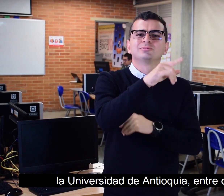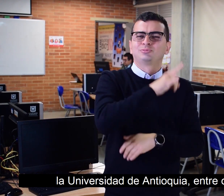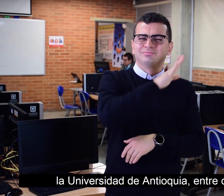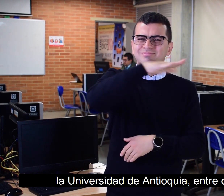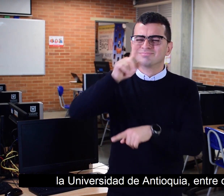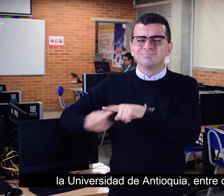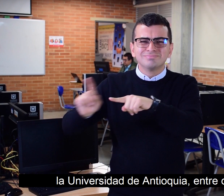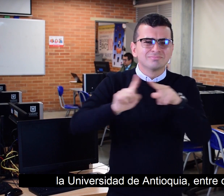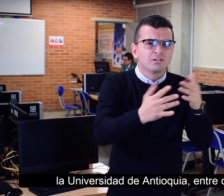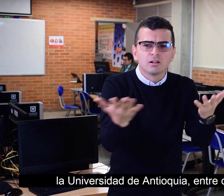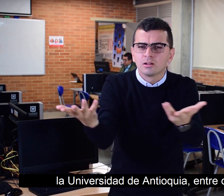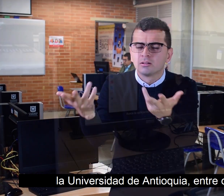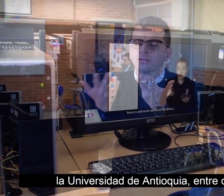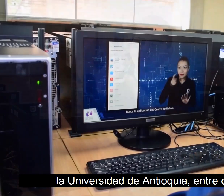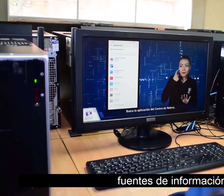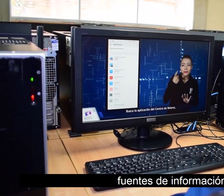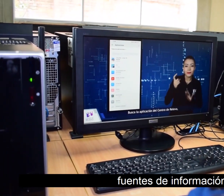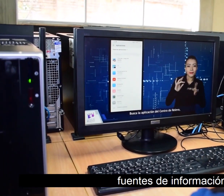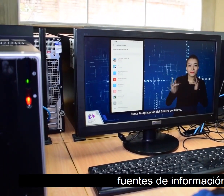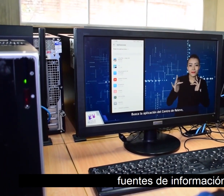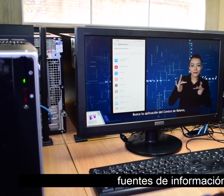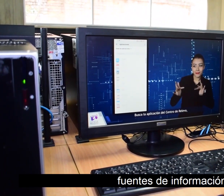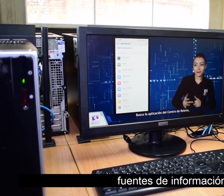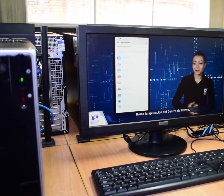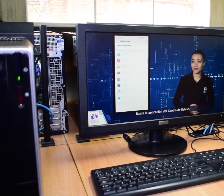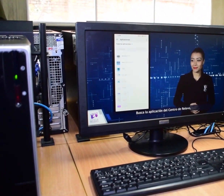Universidad de Antioquia, entre otros espacios, fuentes de información.